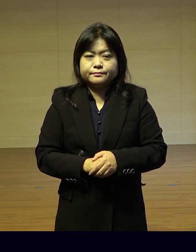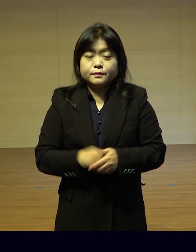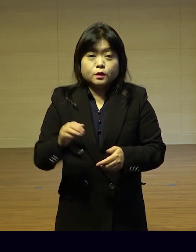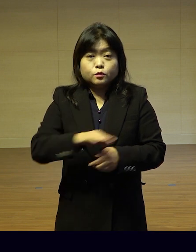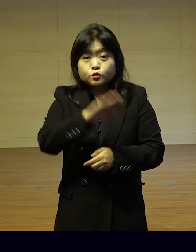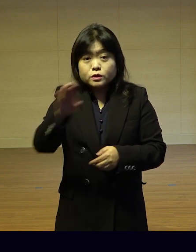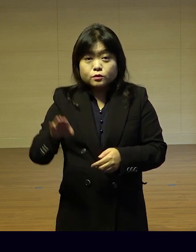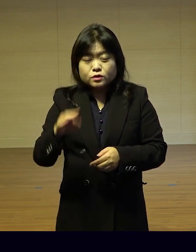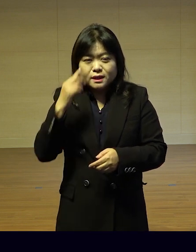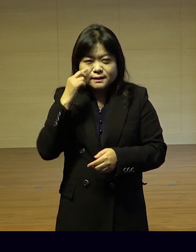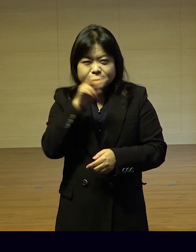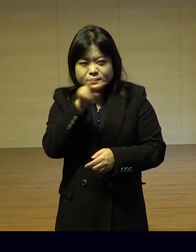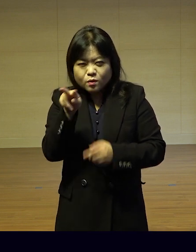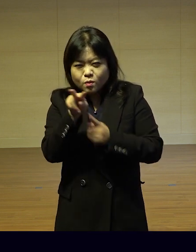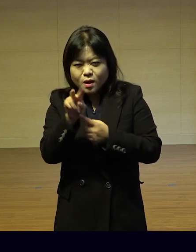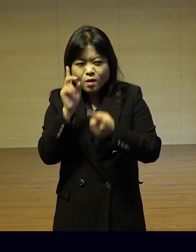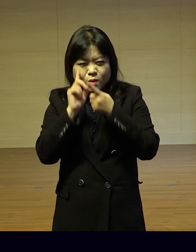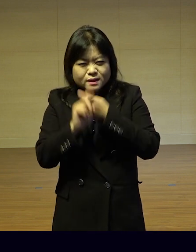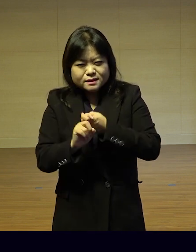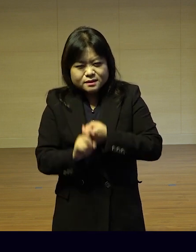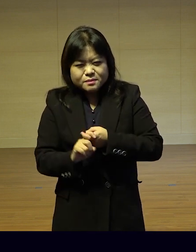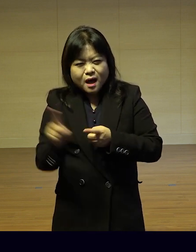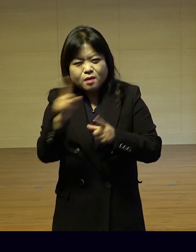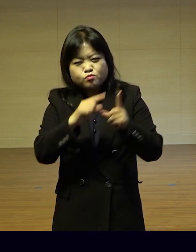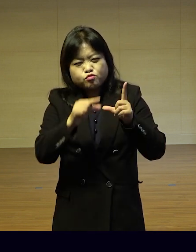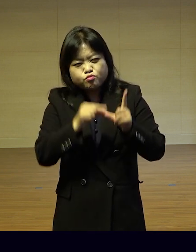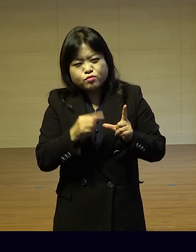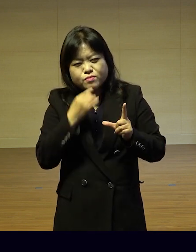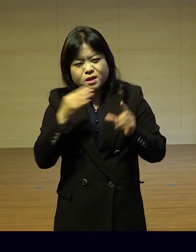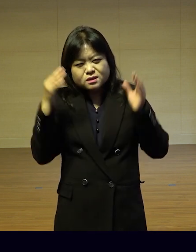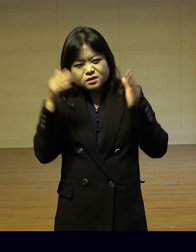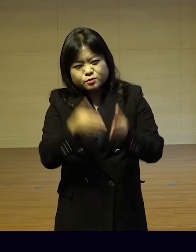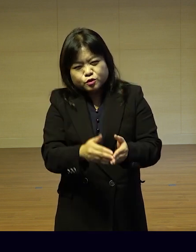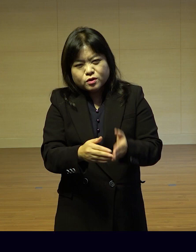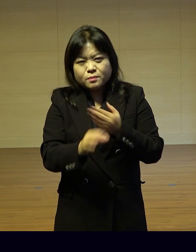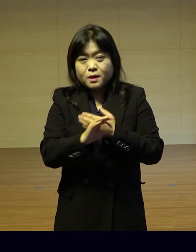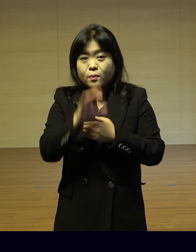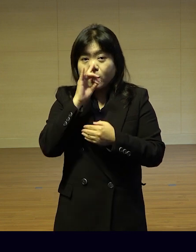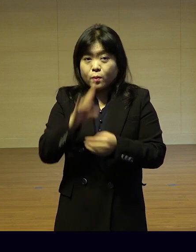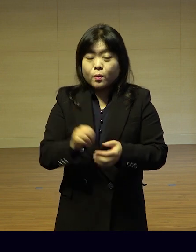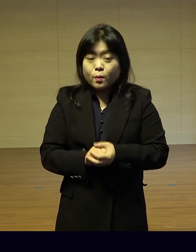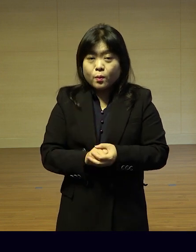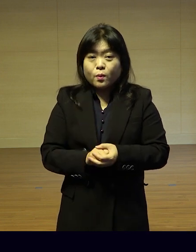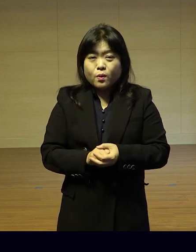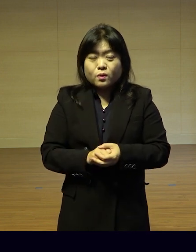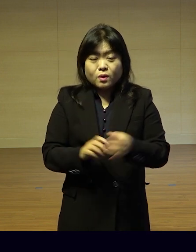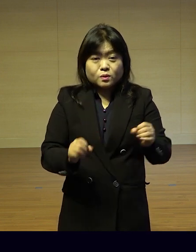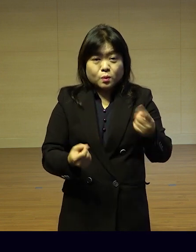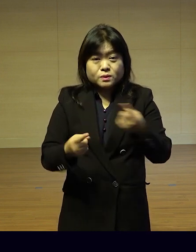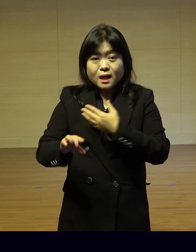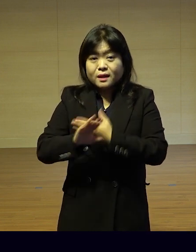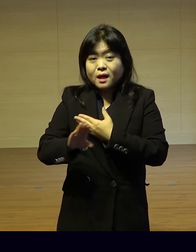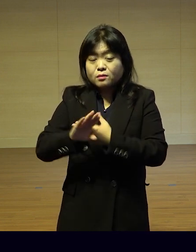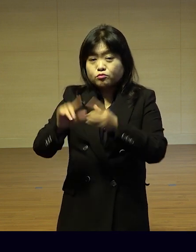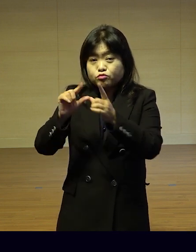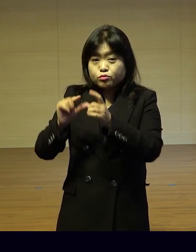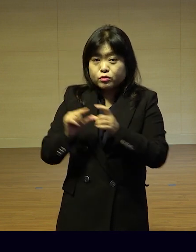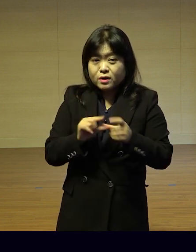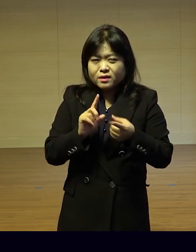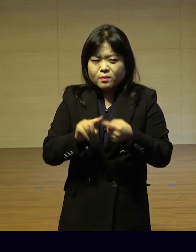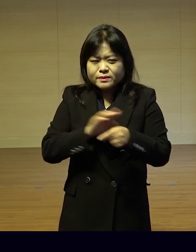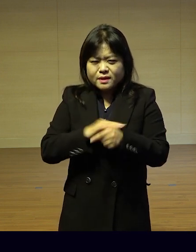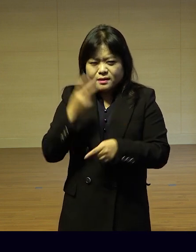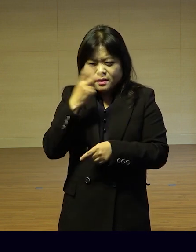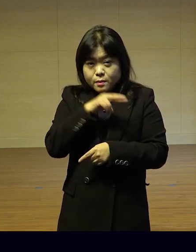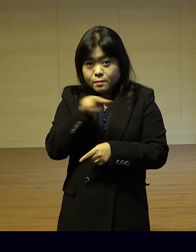우리는 우리의 시선 및 관심을 어느 한 부분에만 국한하여 집중시켜서는 안 되고 그것과 동시에 다른 부분들도 잘